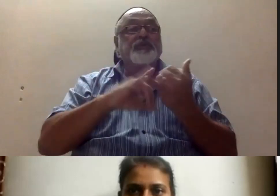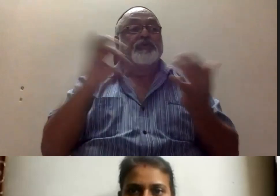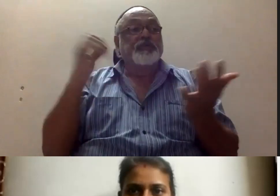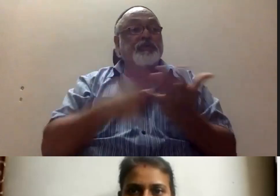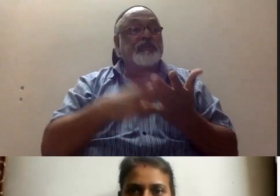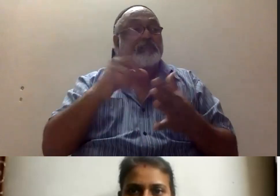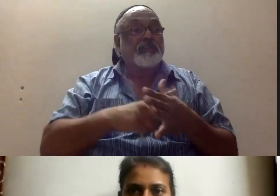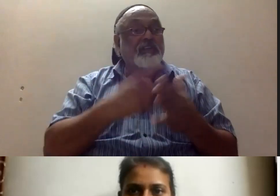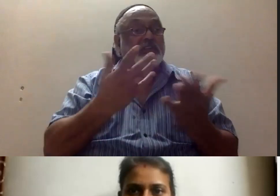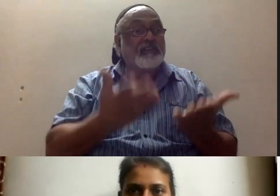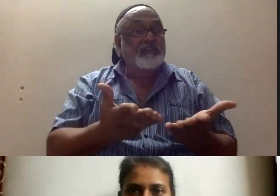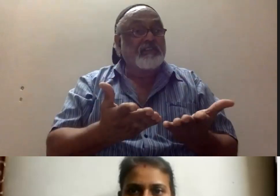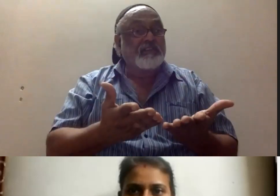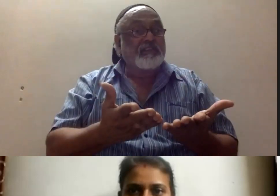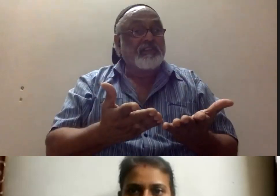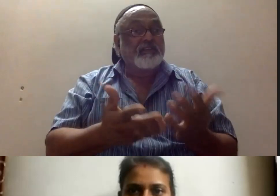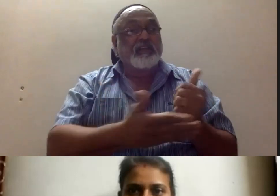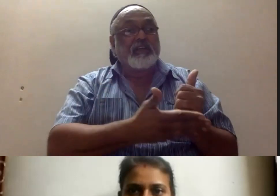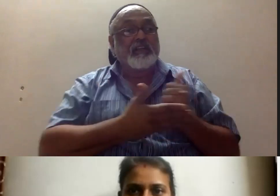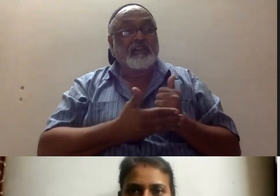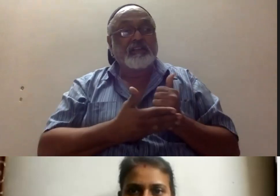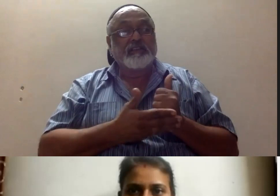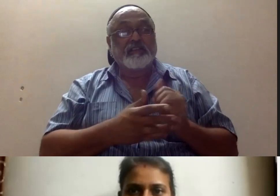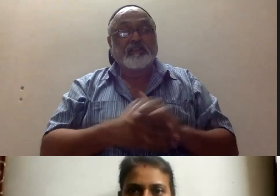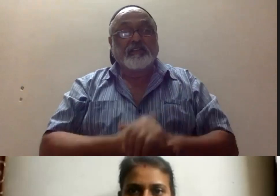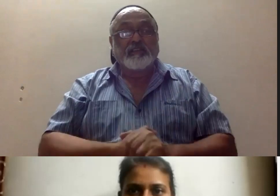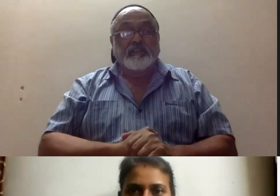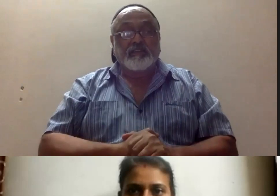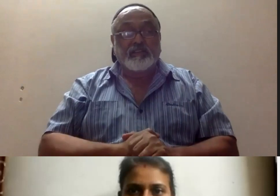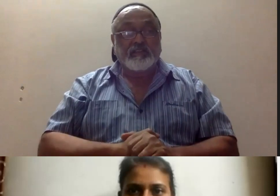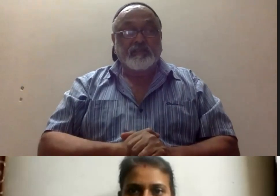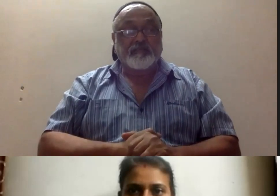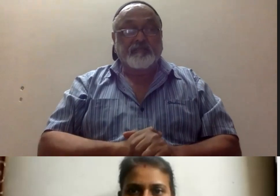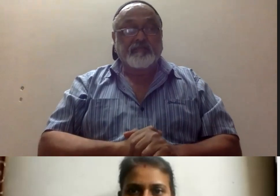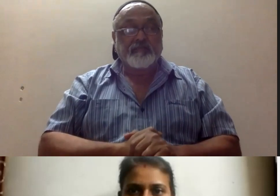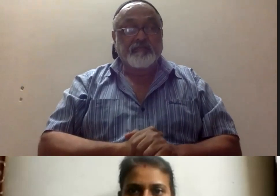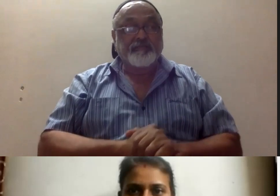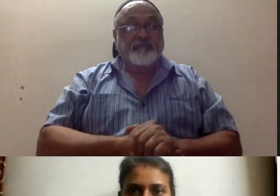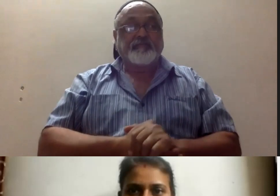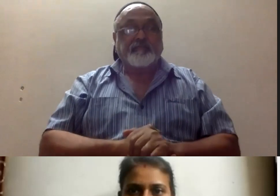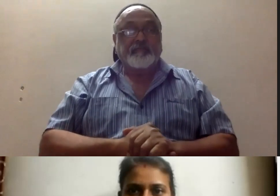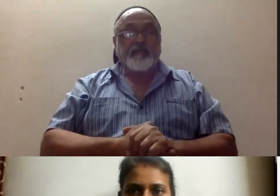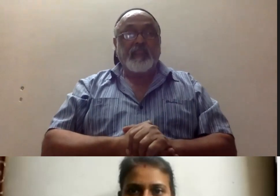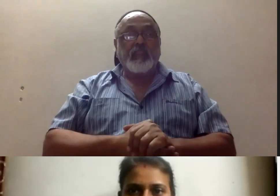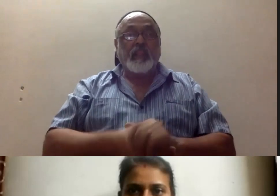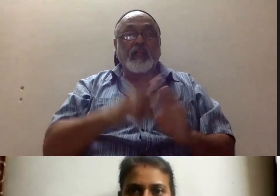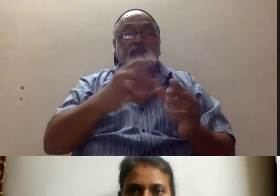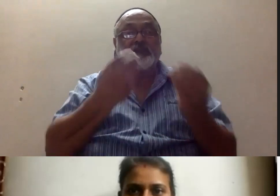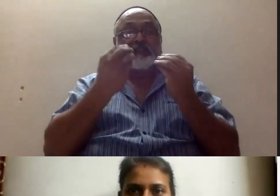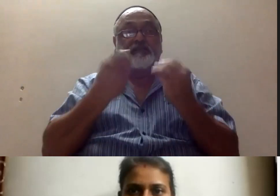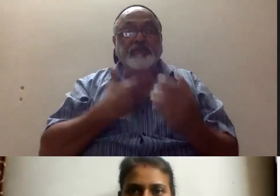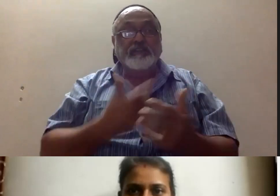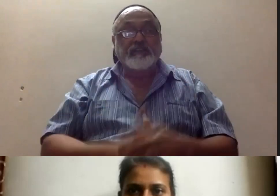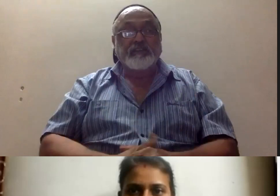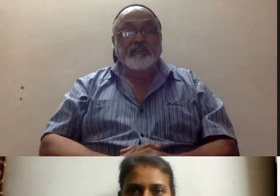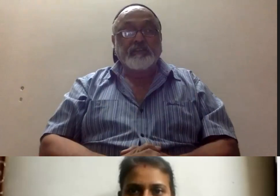हो, लेकिन आप में तो मैम, आप लोग हमारे मार्गदर्शक हैं, आप ही बताएं तो बड़ी कृपा होगी। मेरे ख्याल से